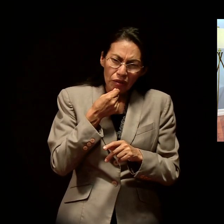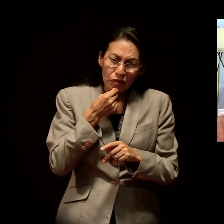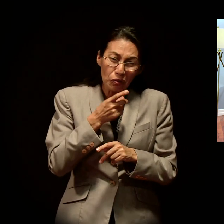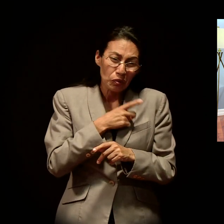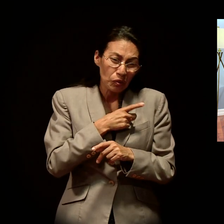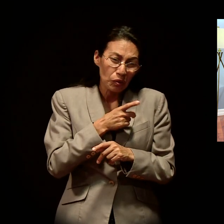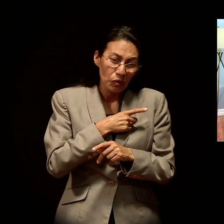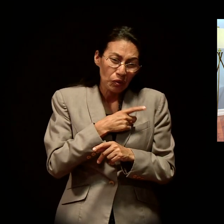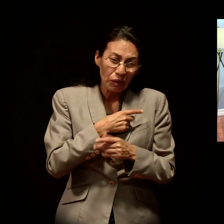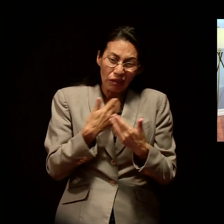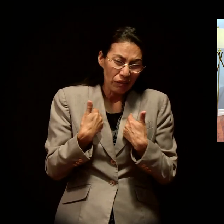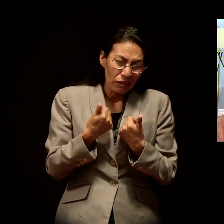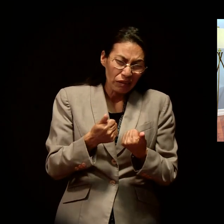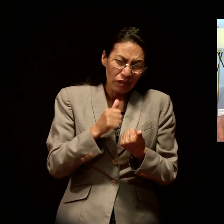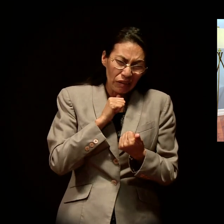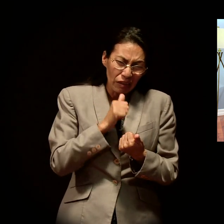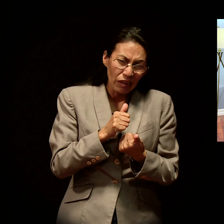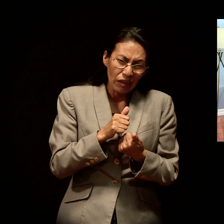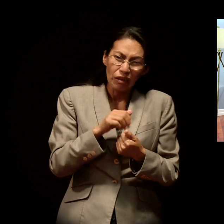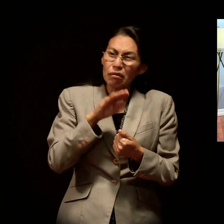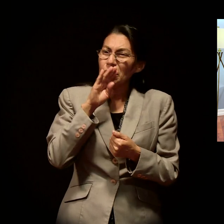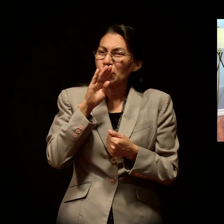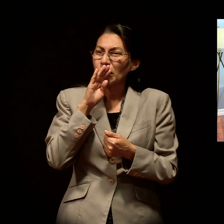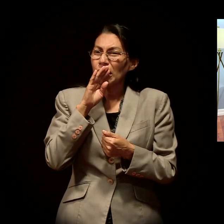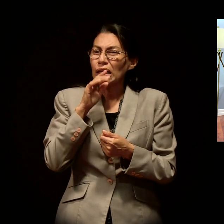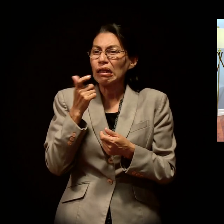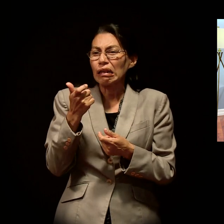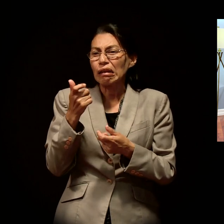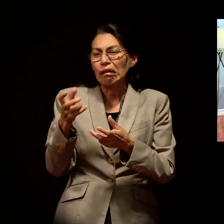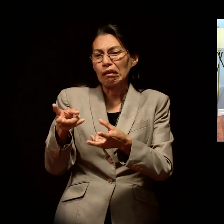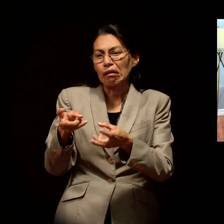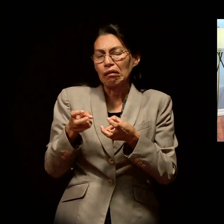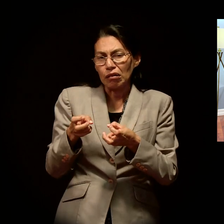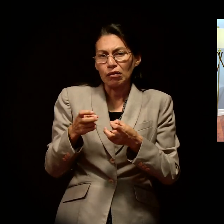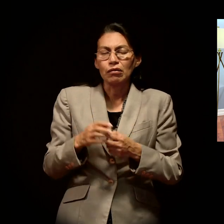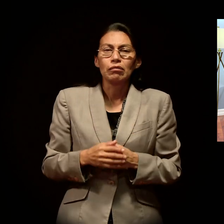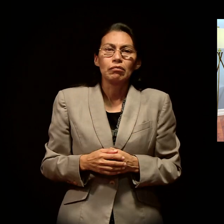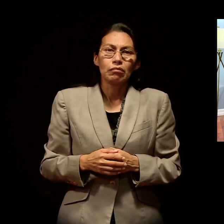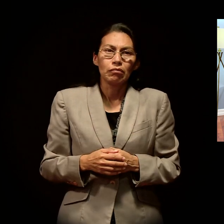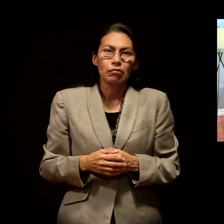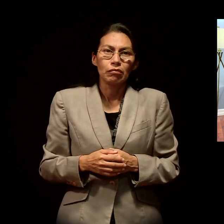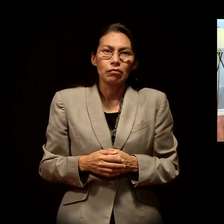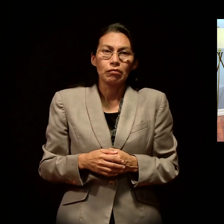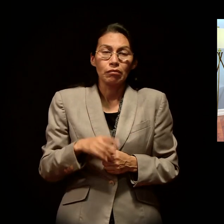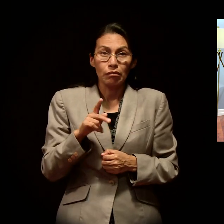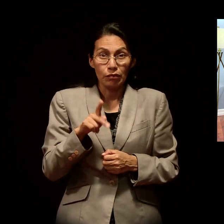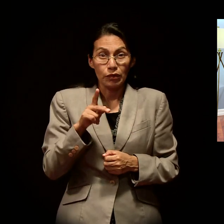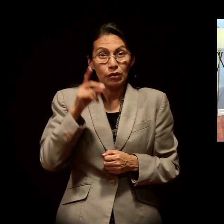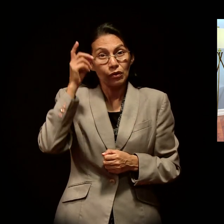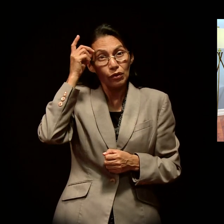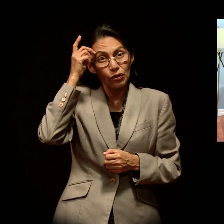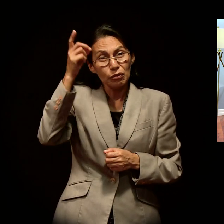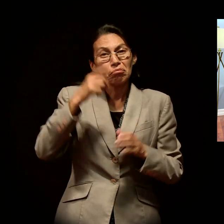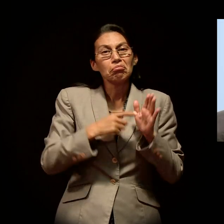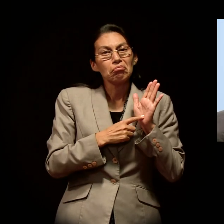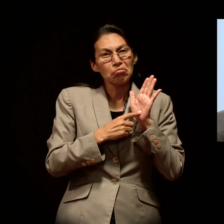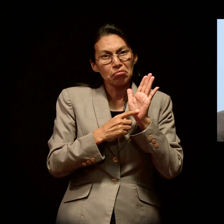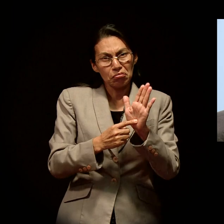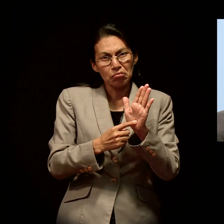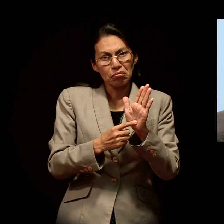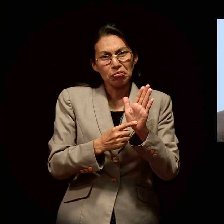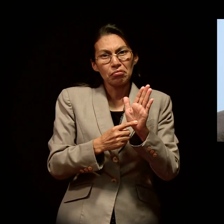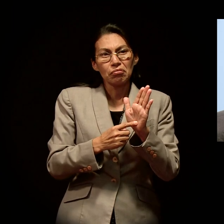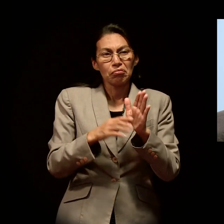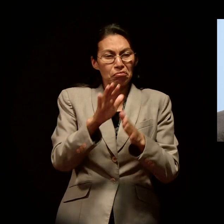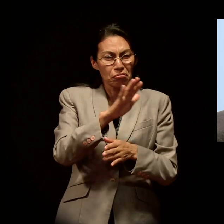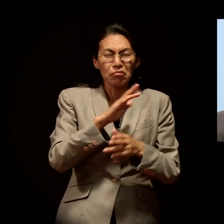seguro que un niño en desamparo no entiende del todo porque es su madre y lo lo envió a un lugar lejano pero